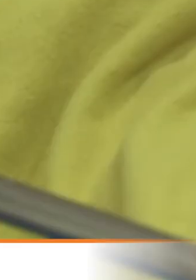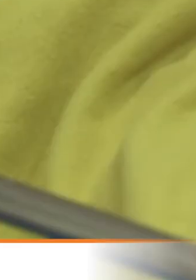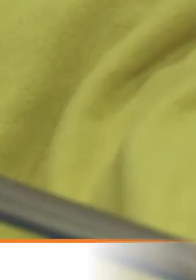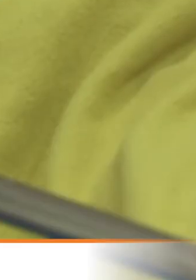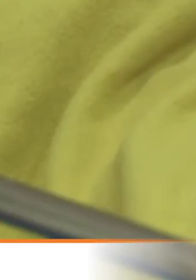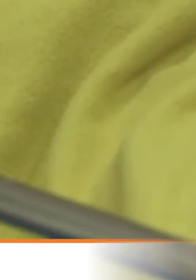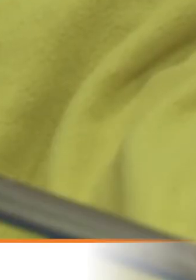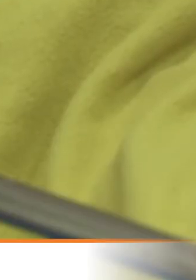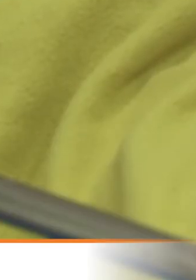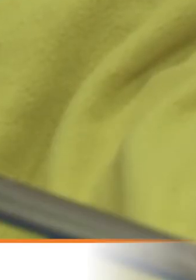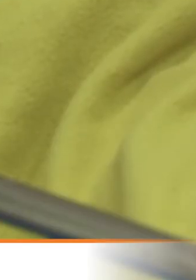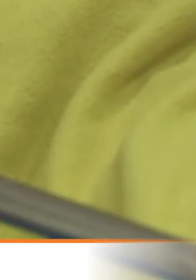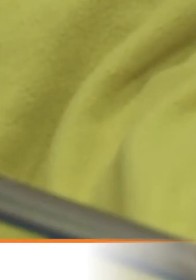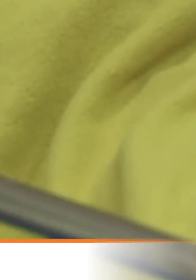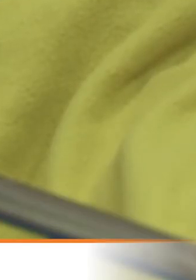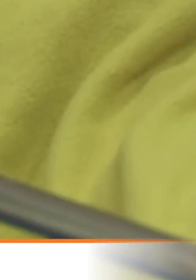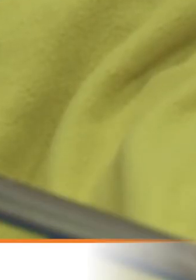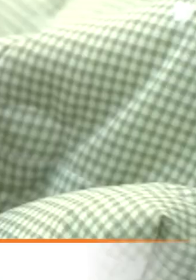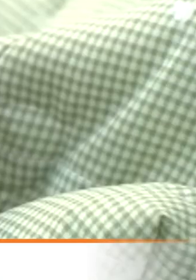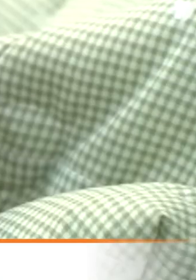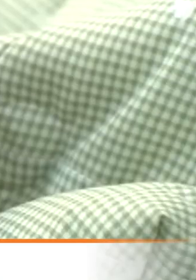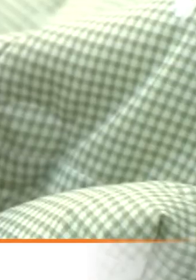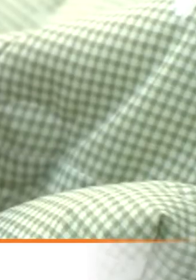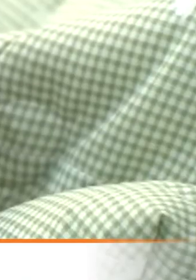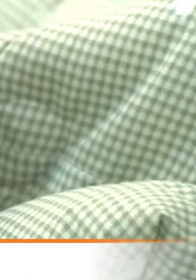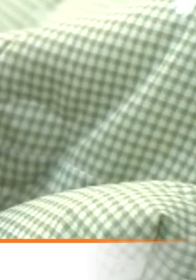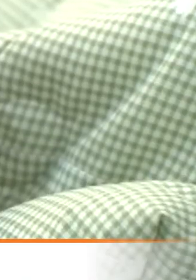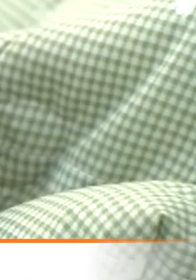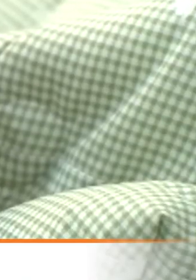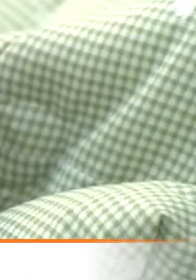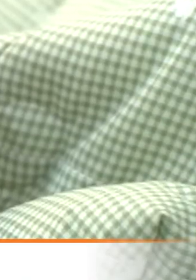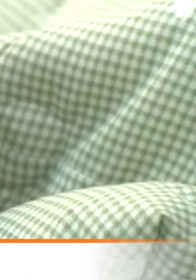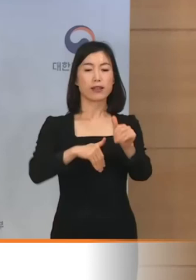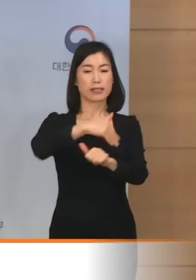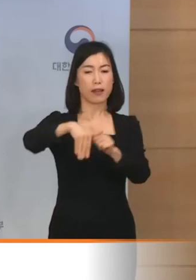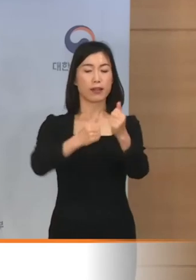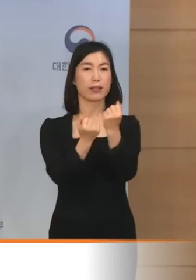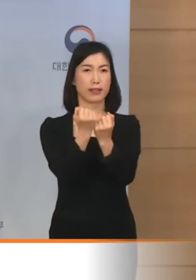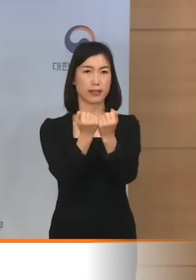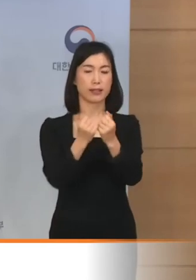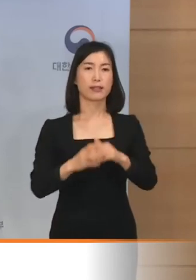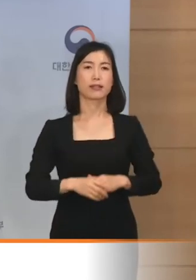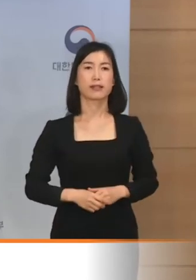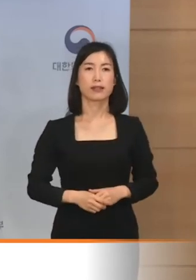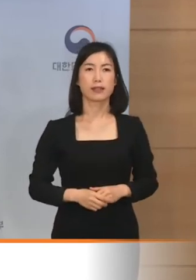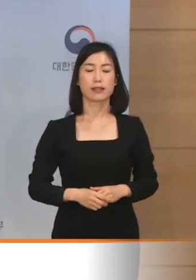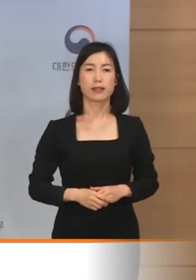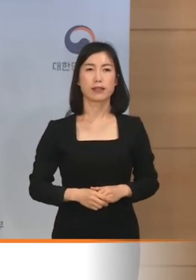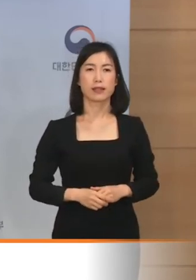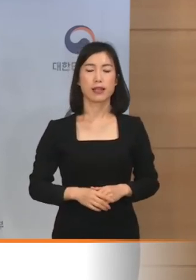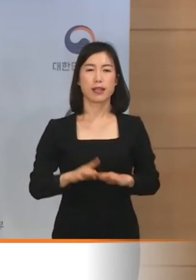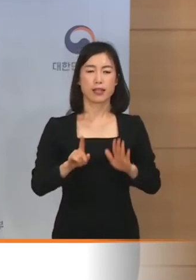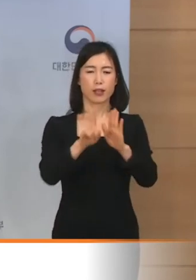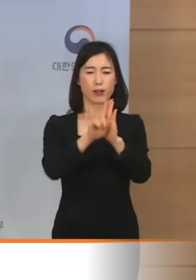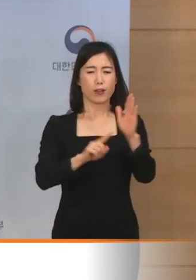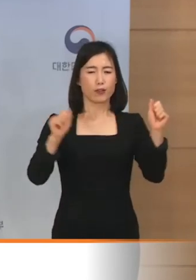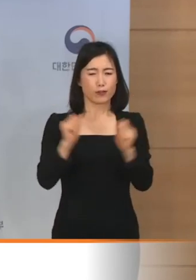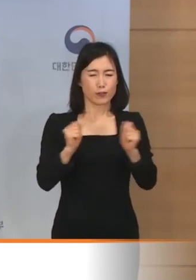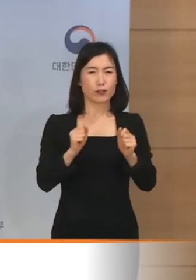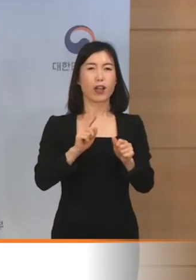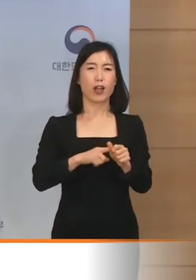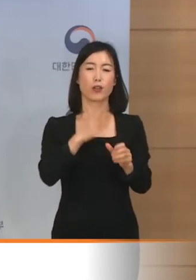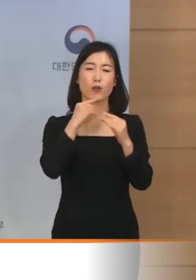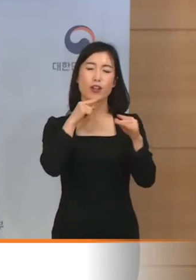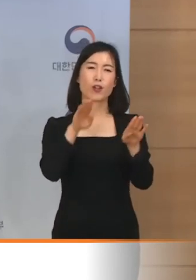선제의 검사 확대를 추진할 계획입니다 환자 발생 시에는 준수 봉과 방 대본의 현장 갱 초벌